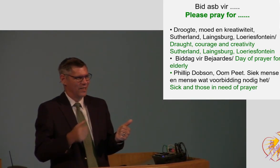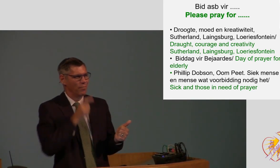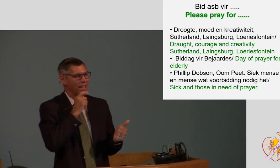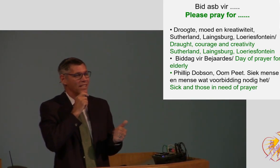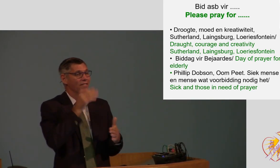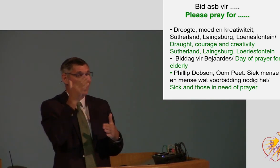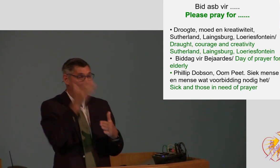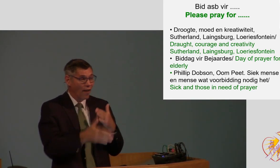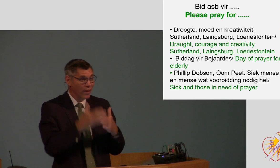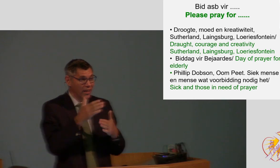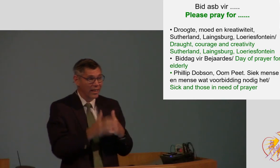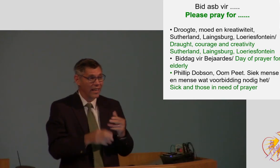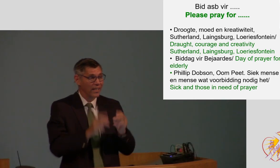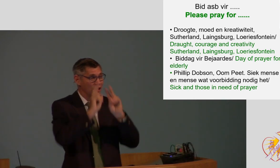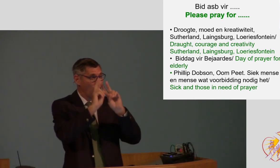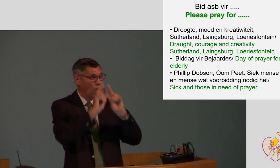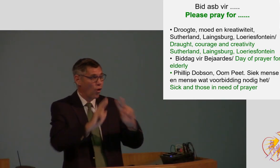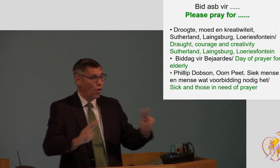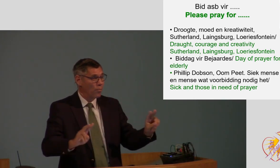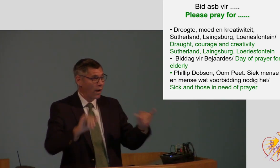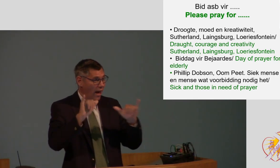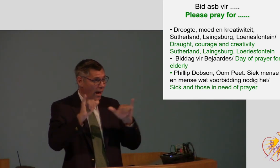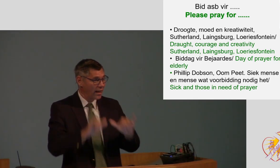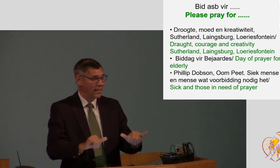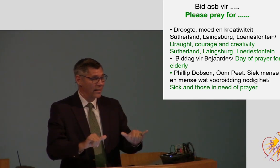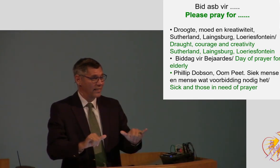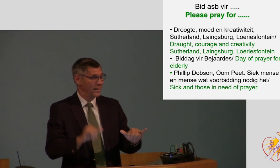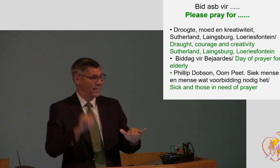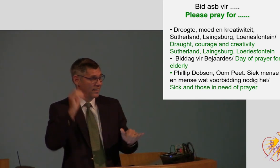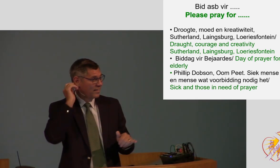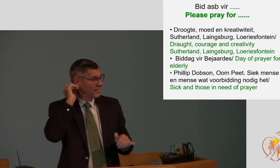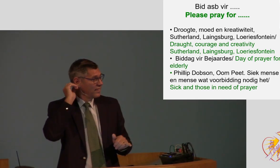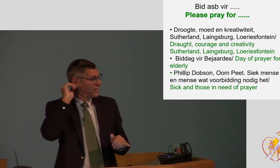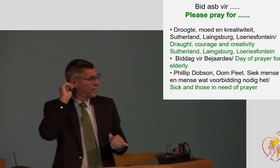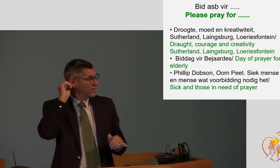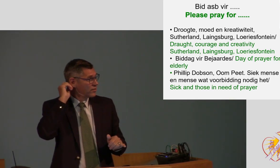mense wat afgetreed, shalom bly,